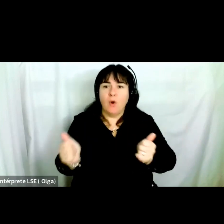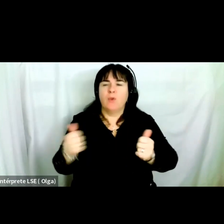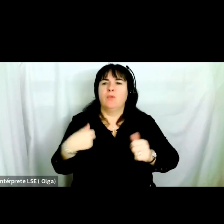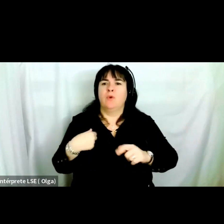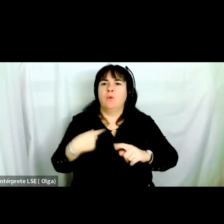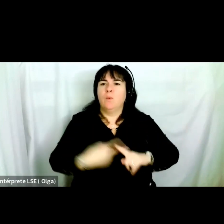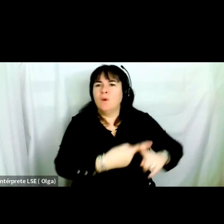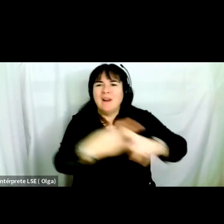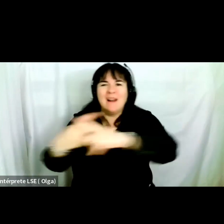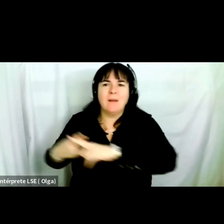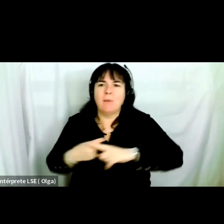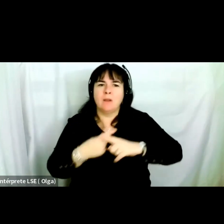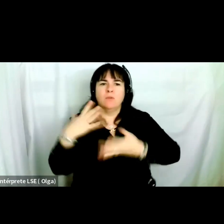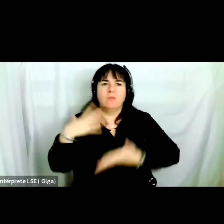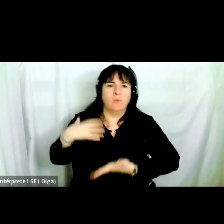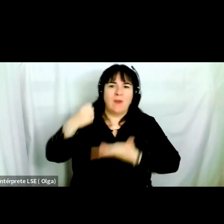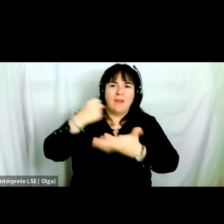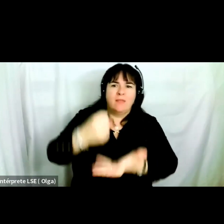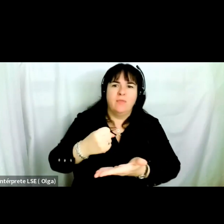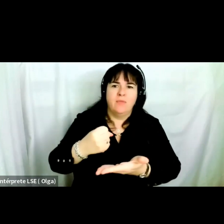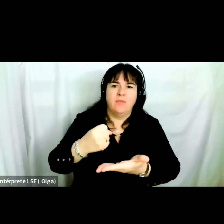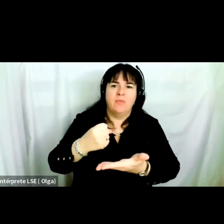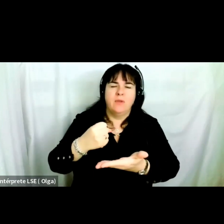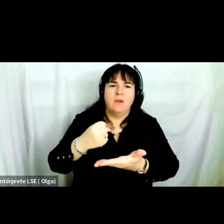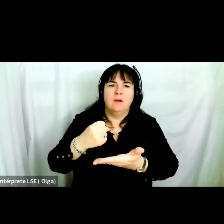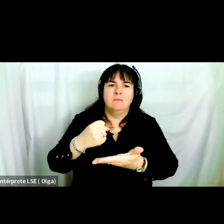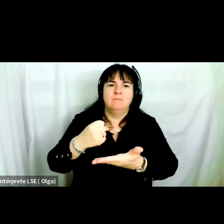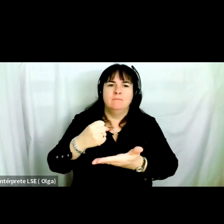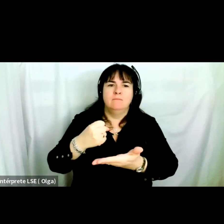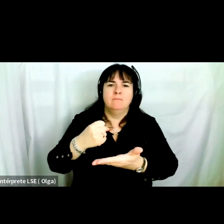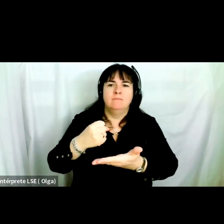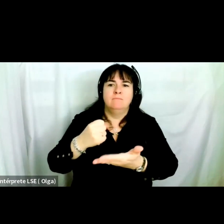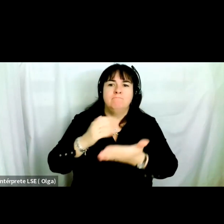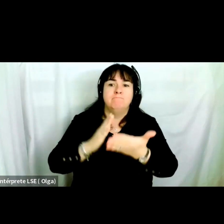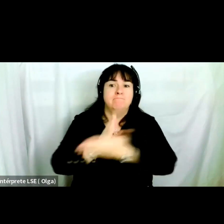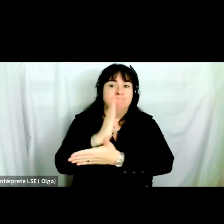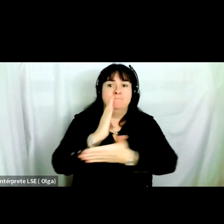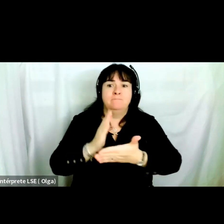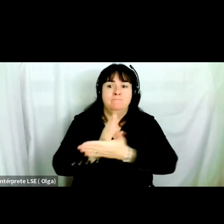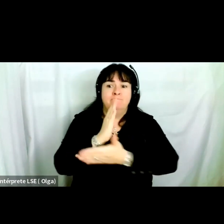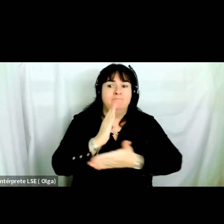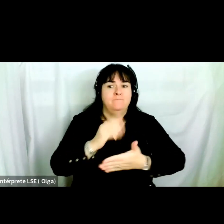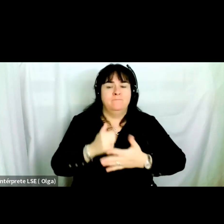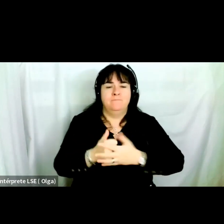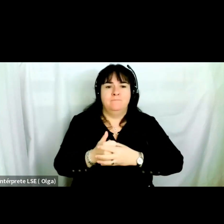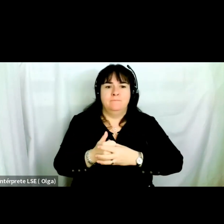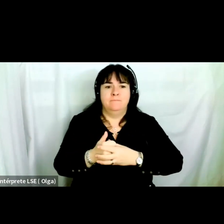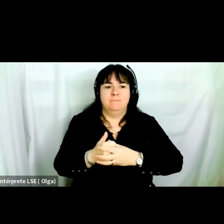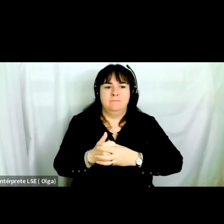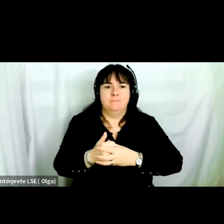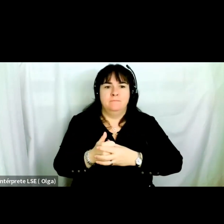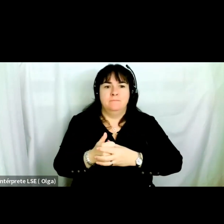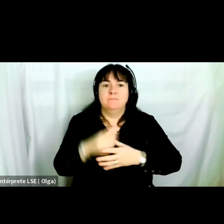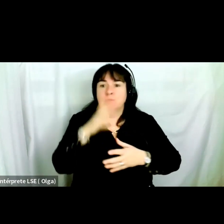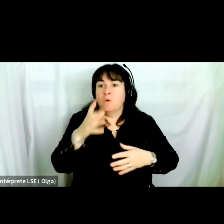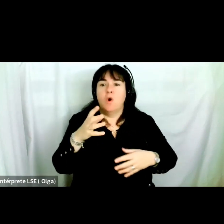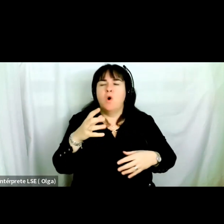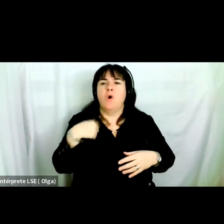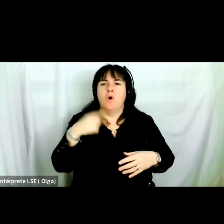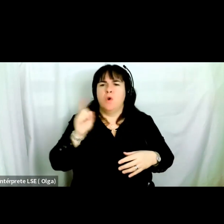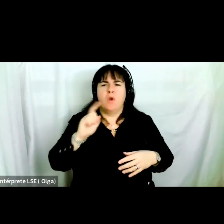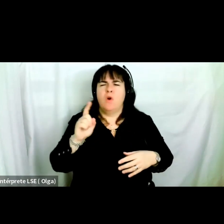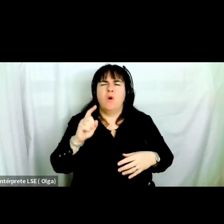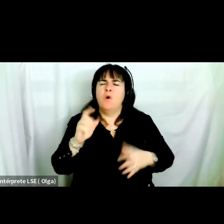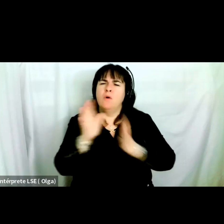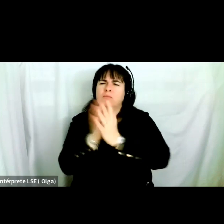que sigue hacer amistosamente y